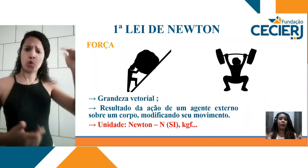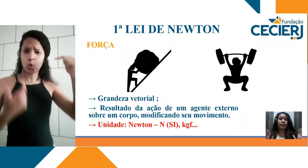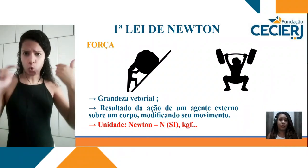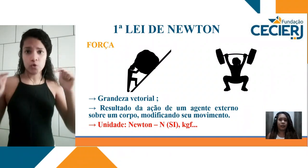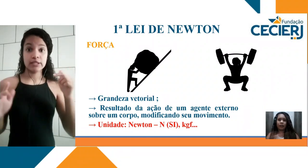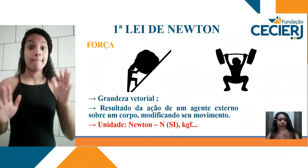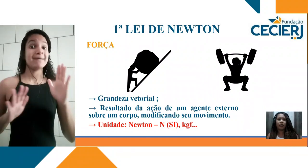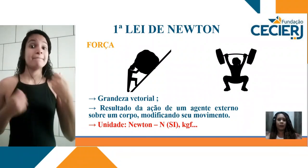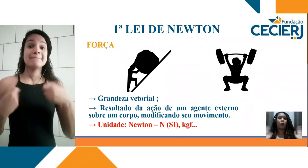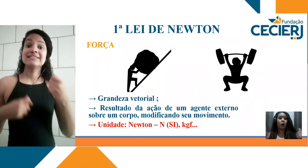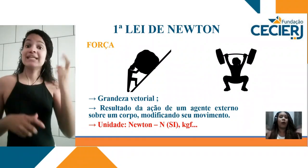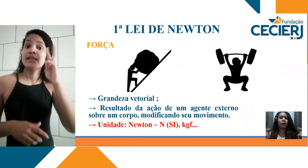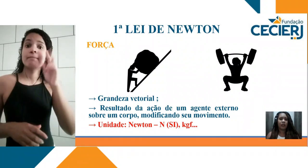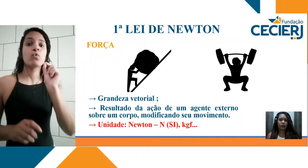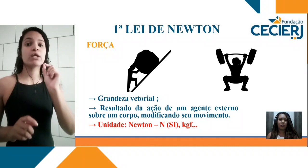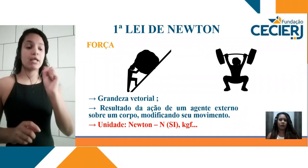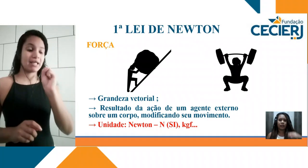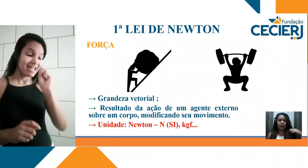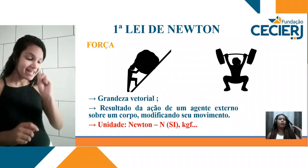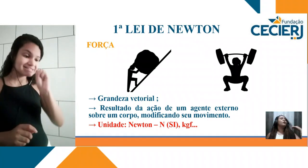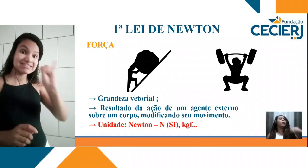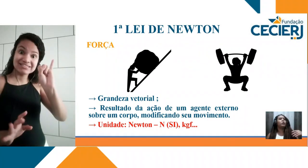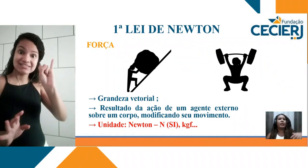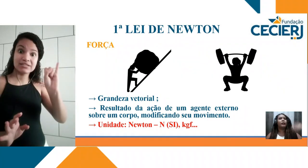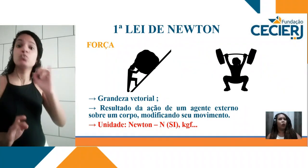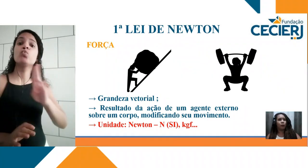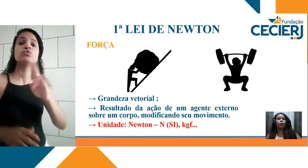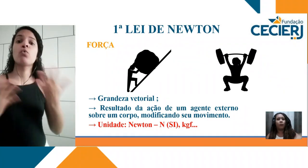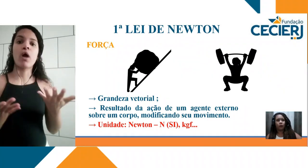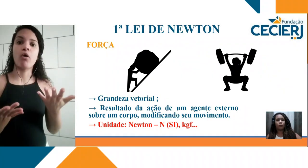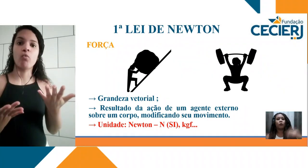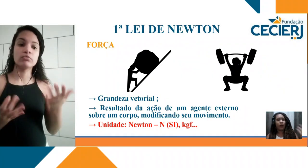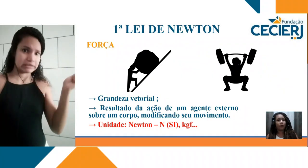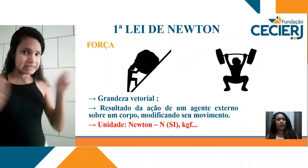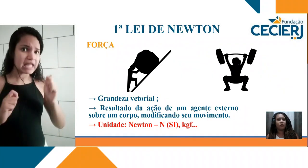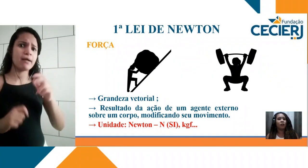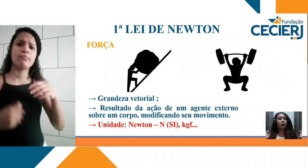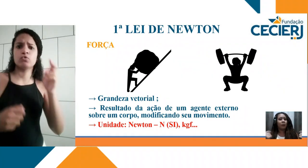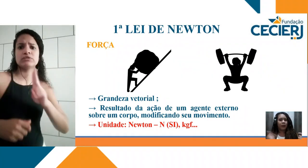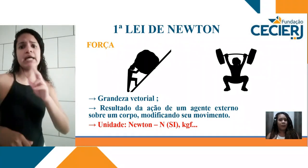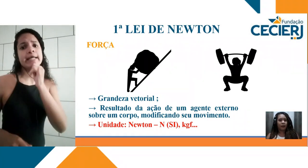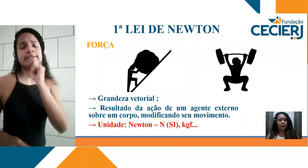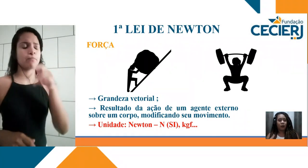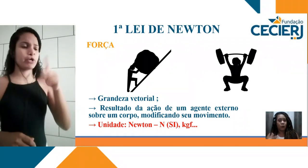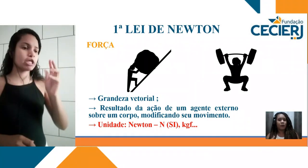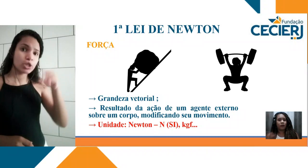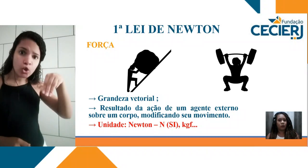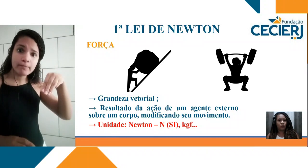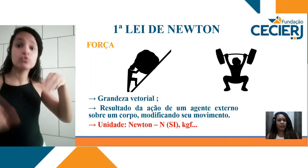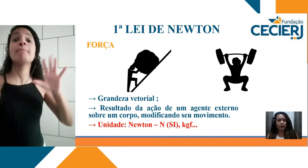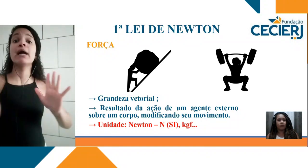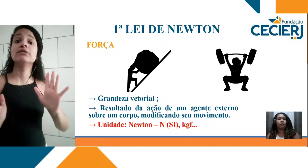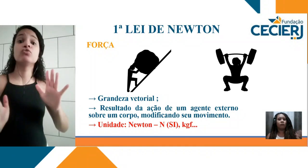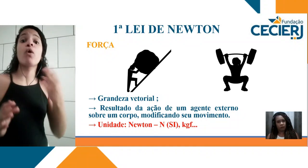é a do SI? Sempre tem que lembrar qual é a unidade usada no SI. Posso usar quilômetro? Posso, mas qual é a unidade para comprimento